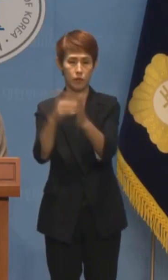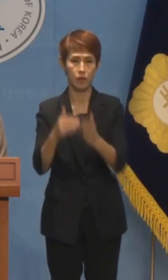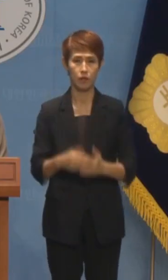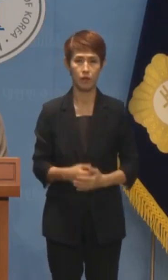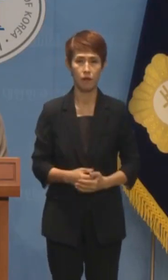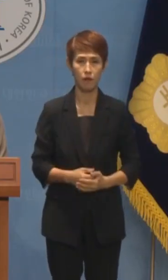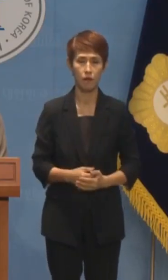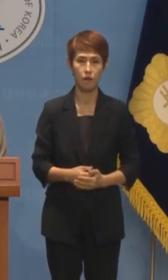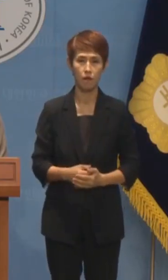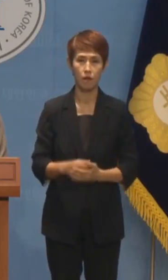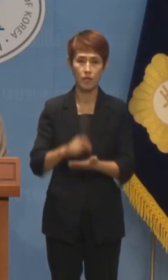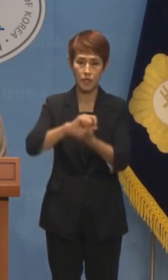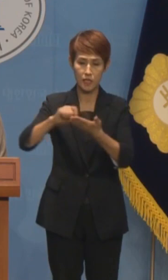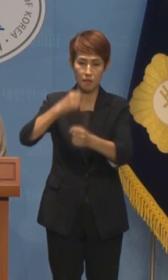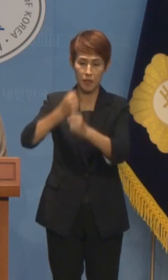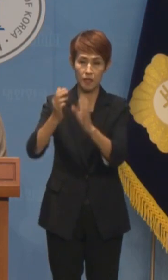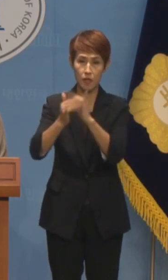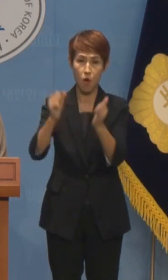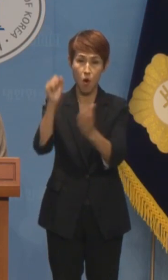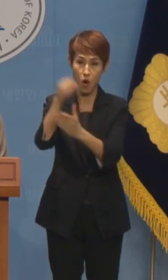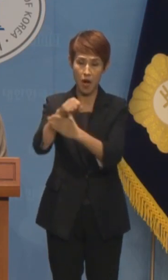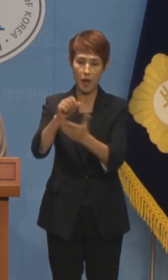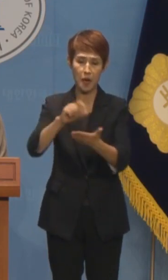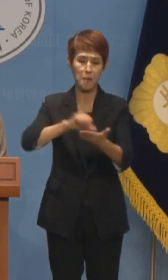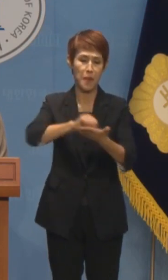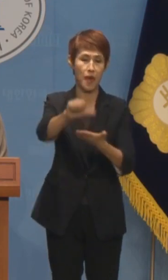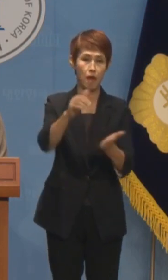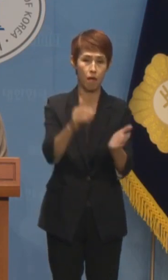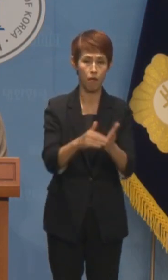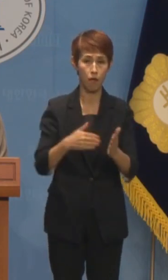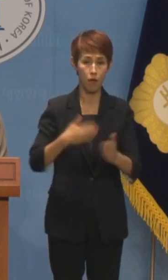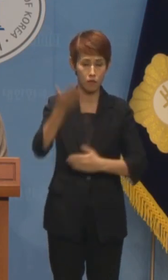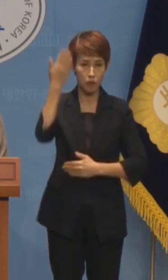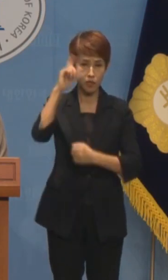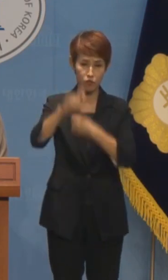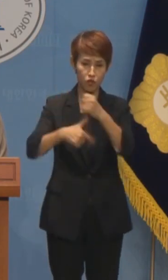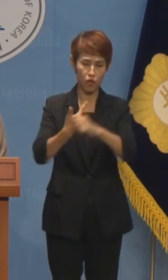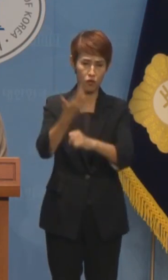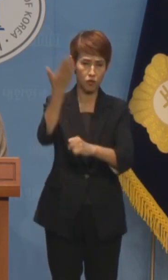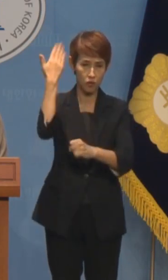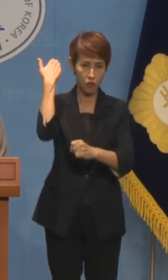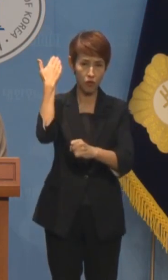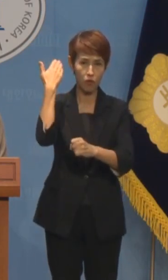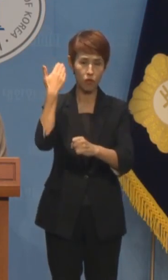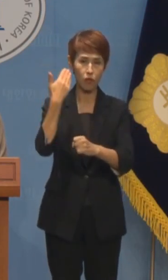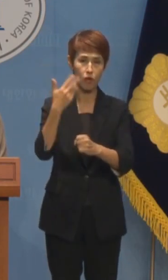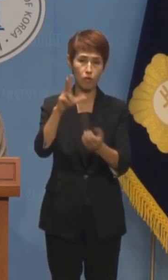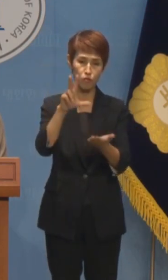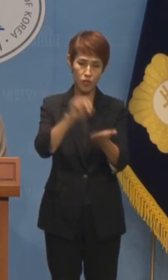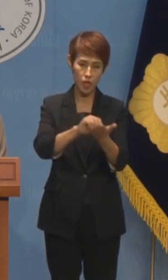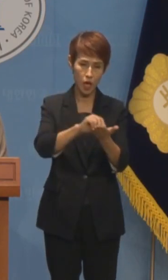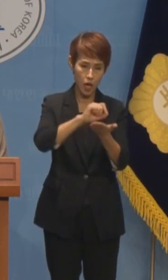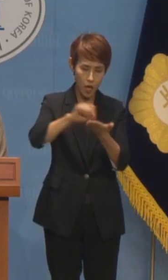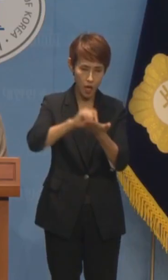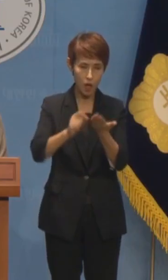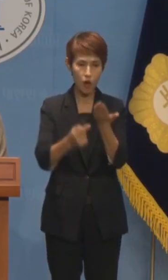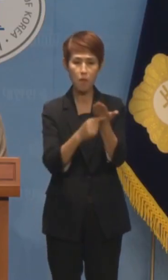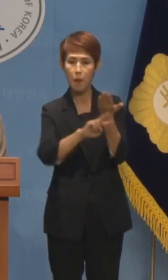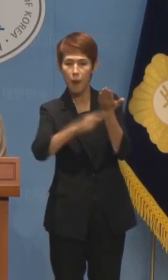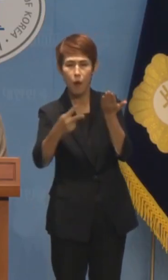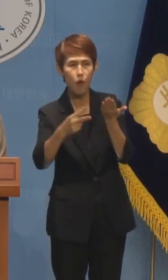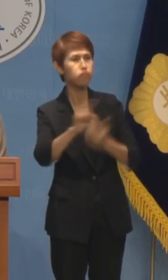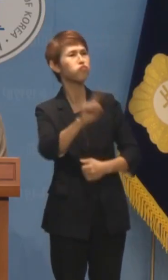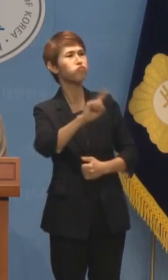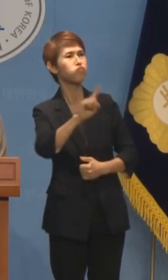저자 허락도 생략을 해버리니 정작 저자는 16년 전 없어진 과목의 문제집을 표지가리 해내는 게 어딨냐며